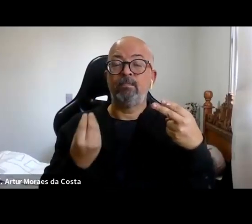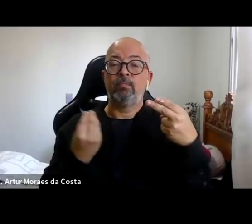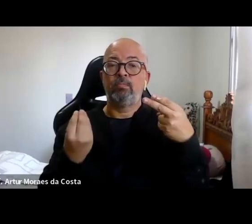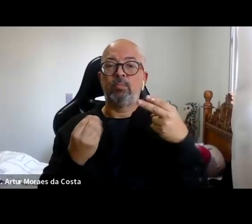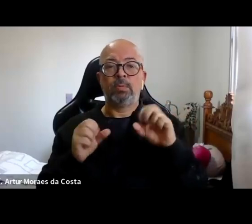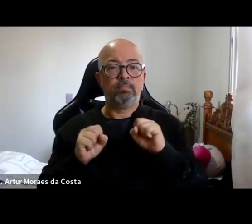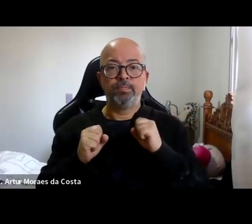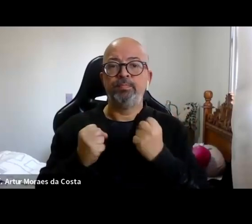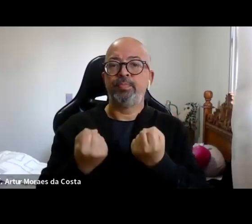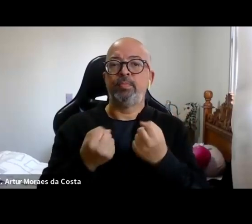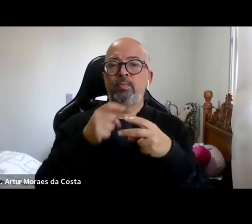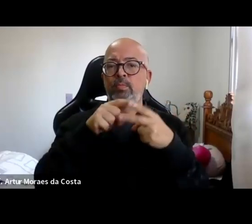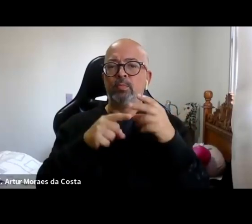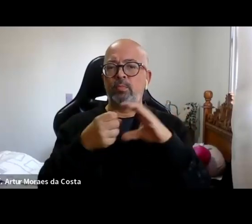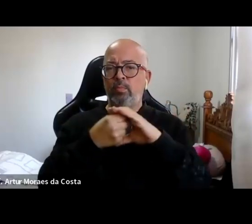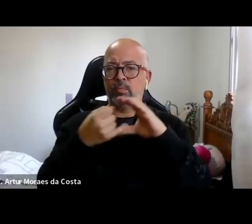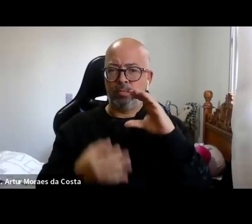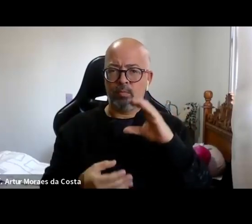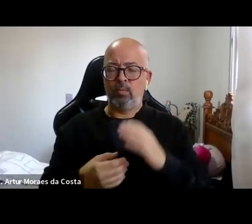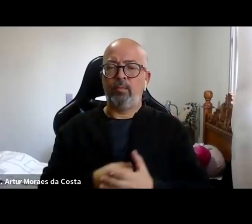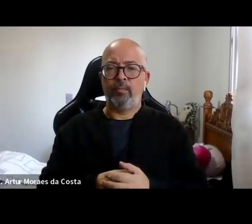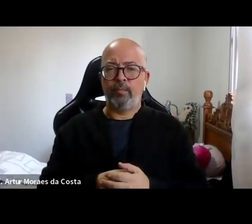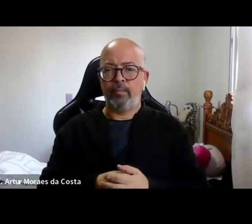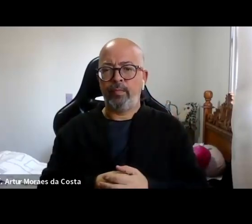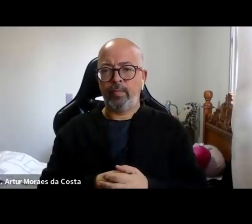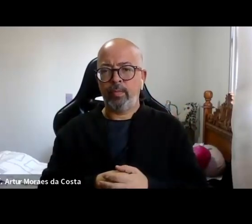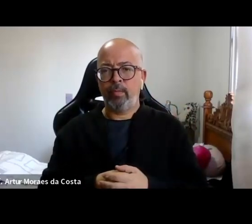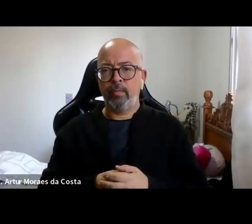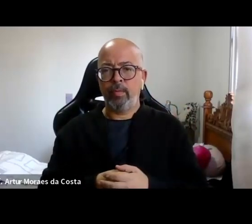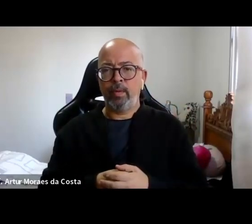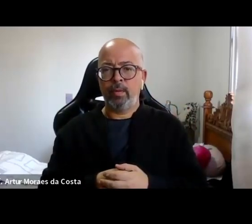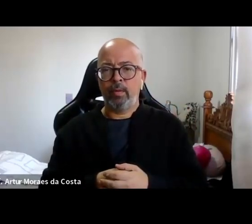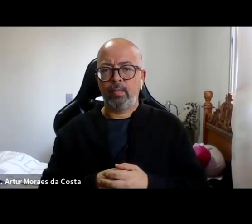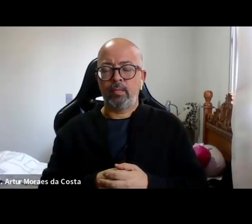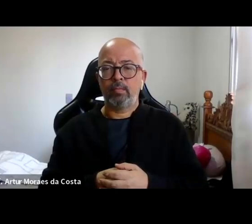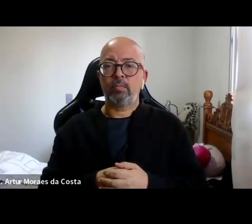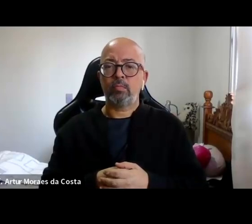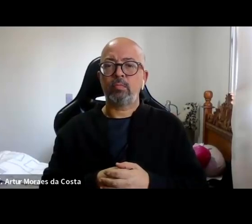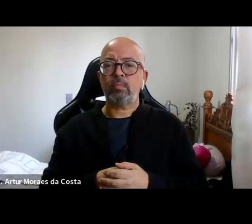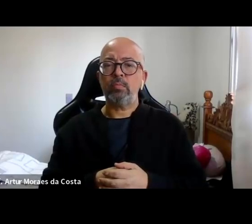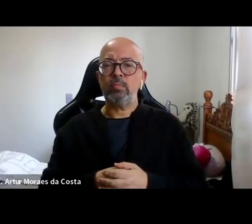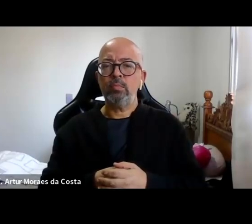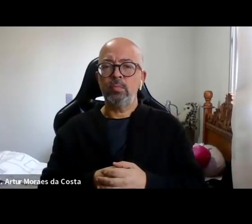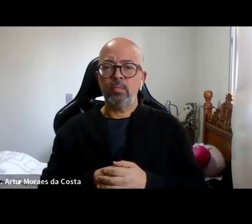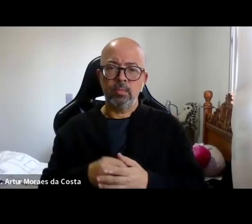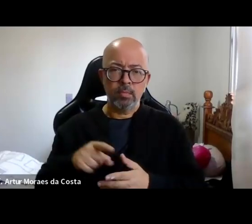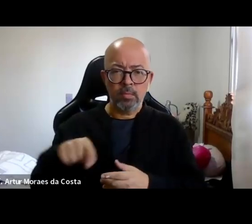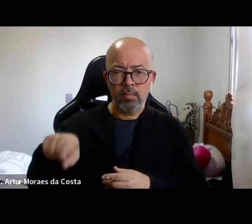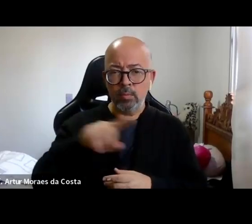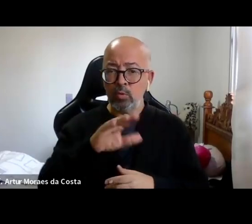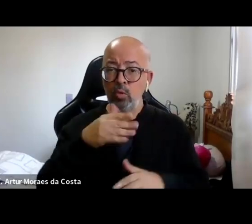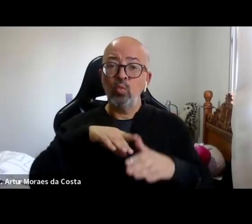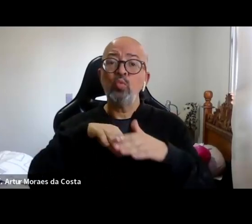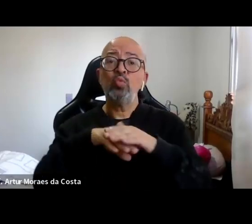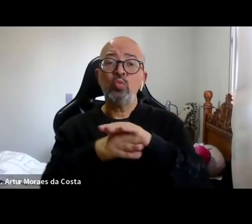personas sordociegas entonces en primer lugar qué